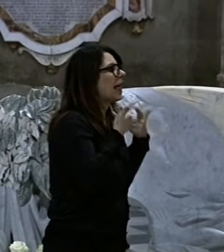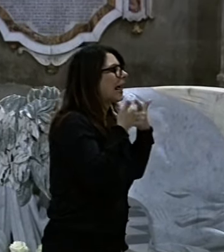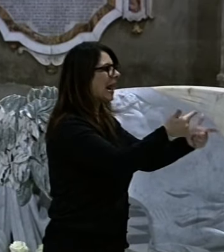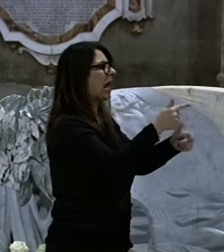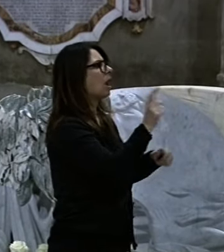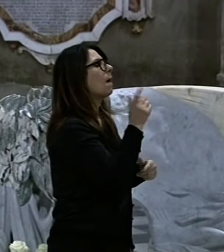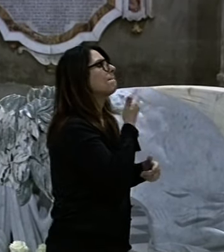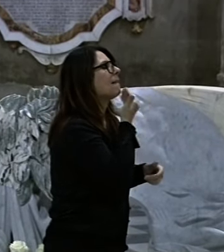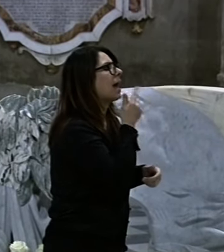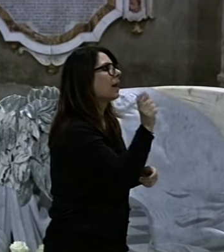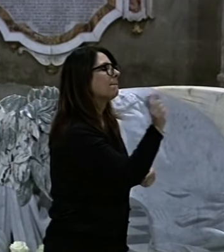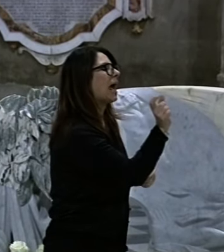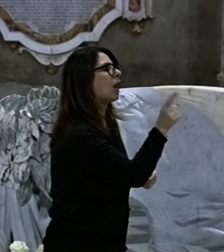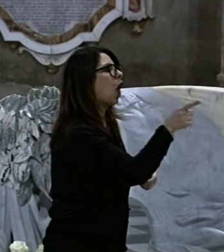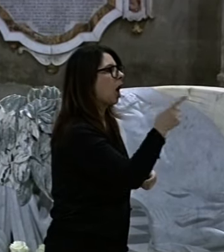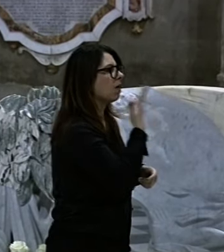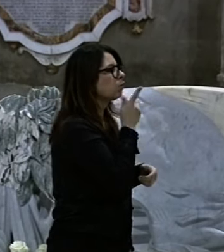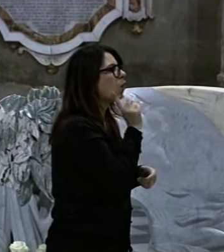parola che ti salva.